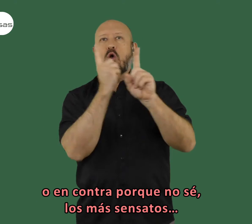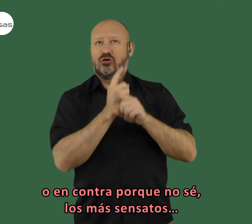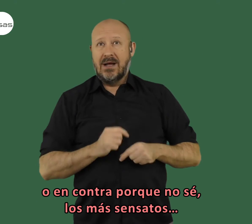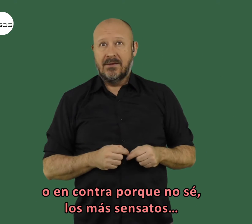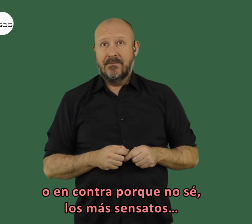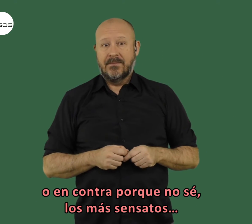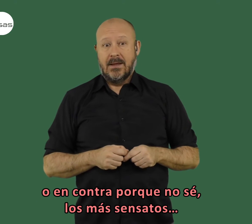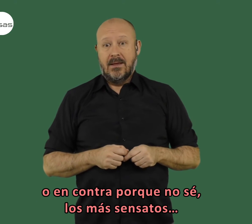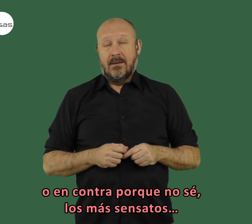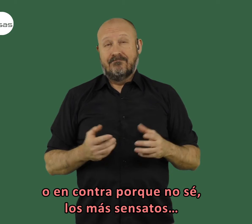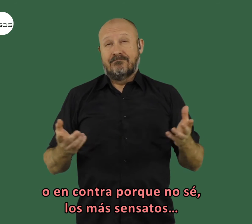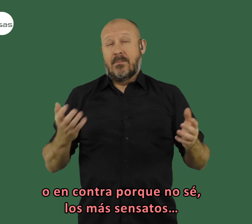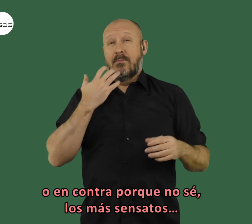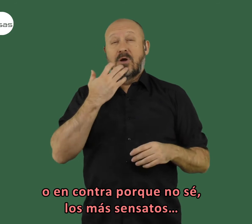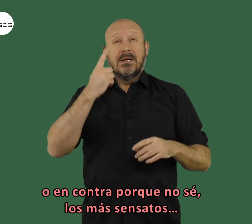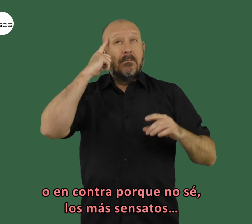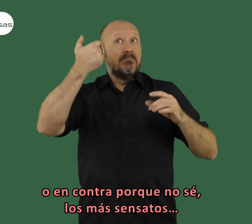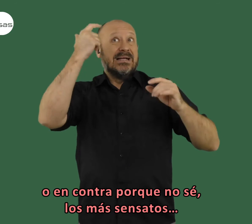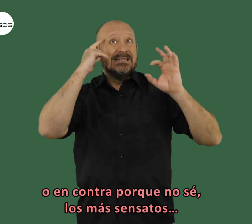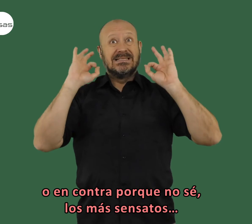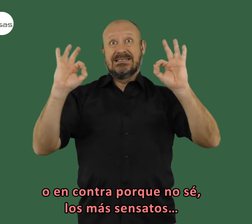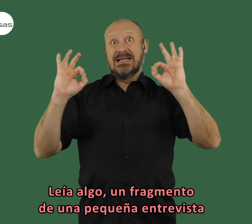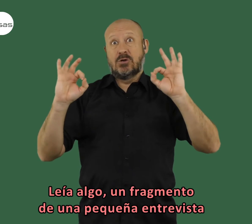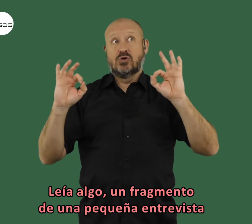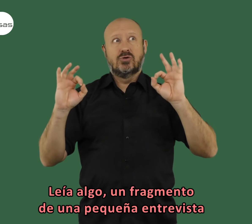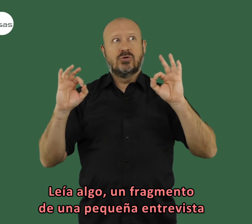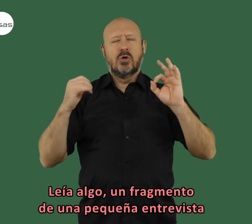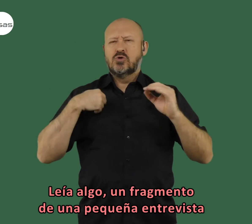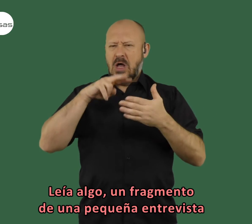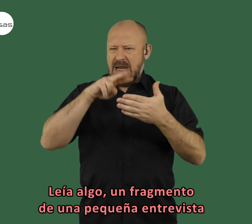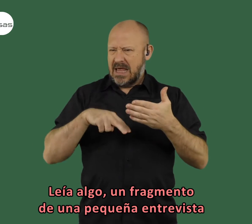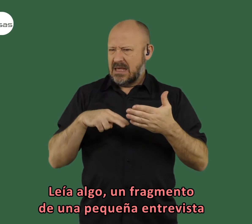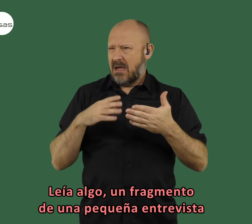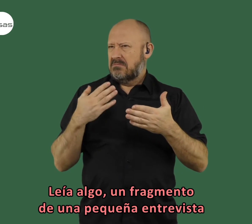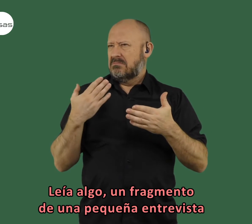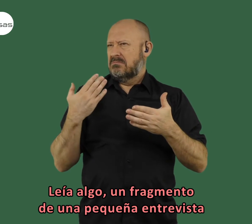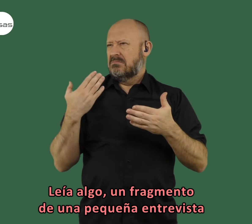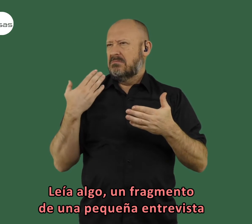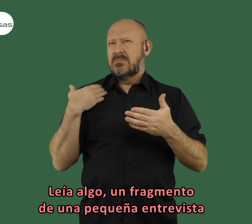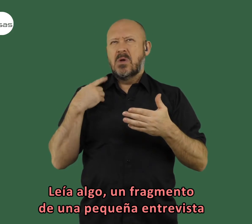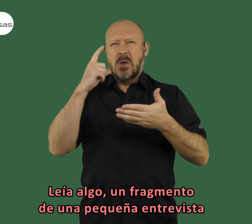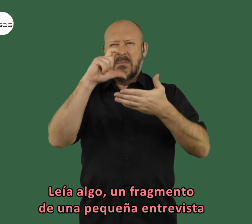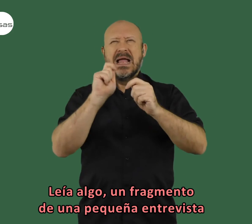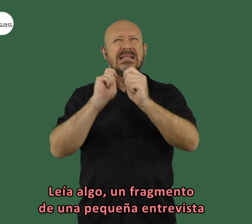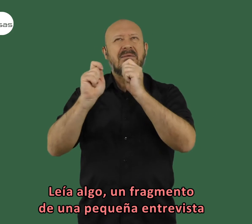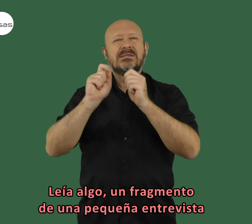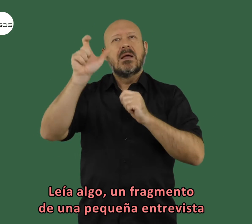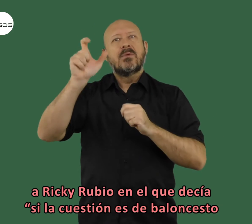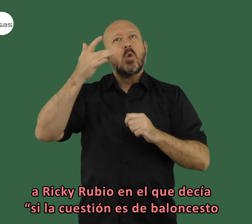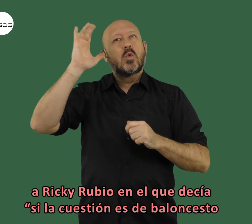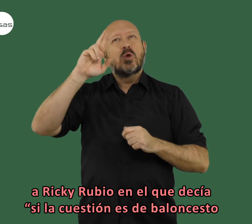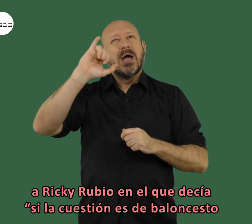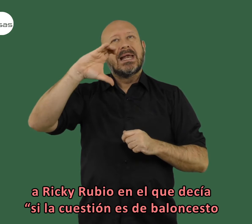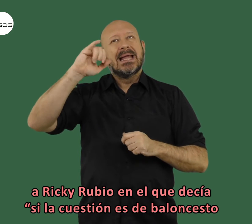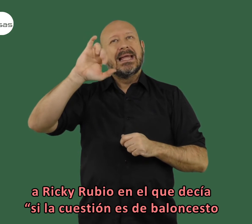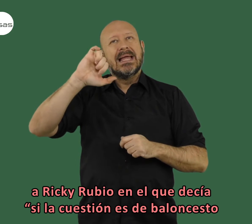vacunación o en contra. Porque, no sé, los más sensatos, leía algo, un fragmento de una pequeña entrevista a